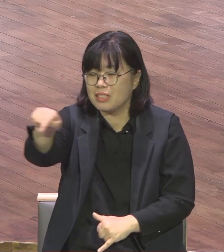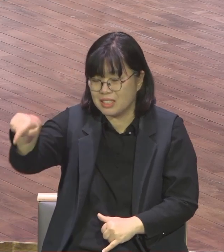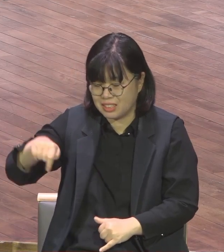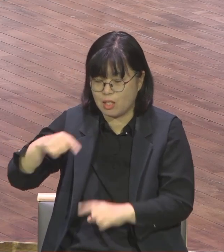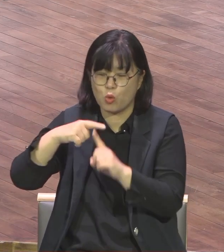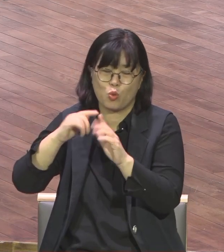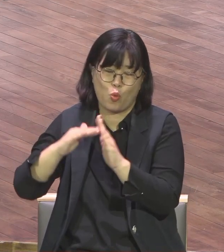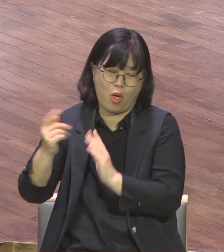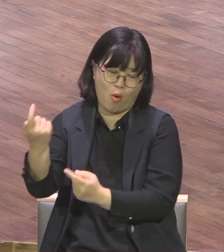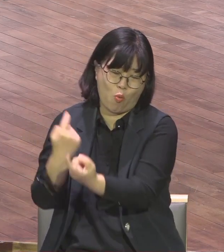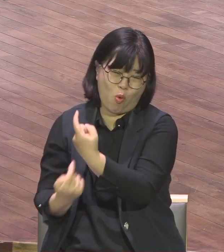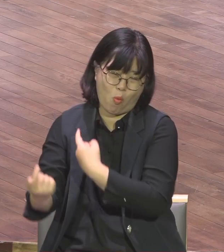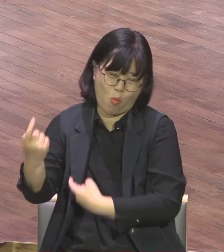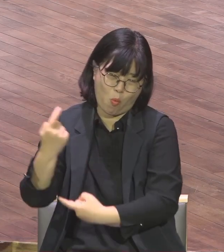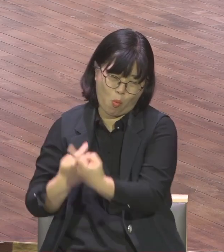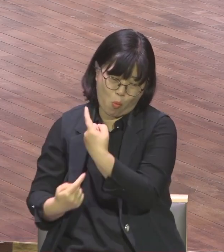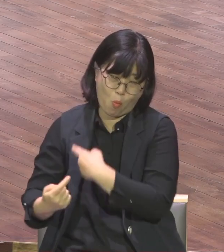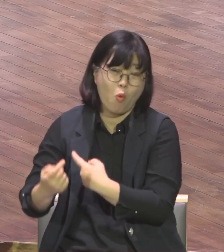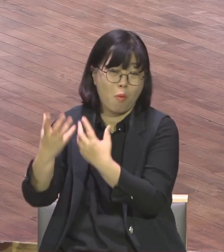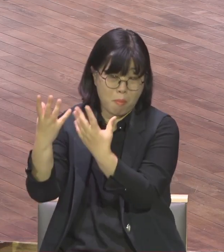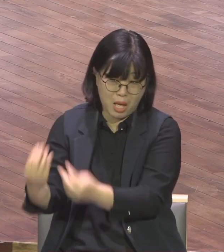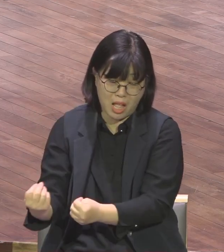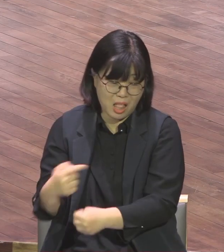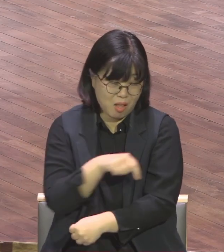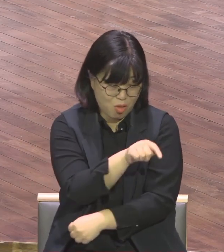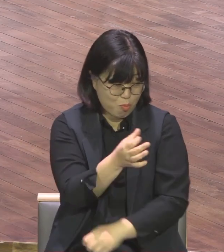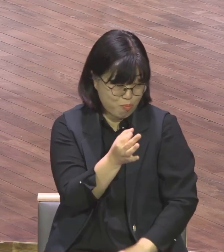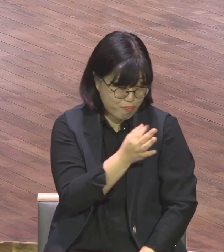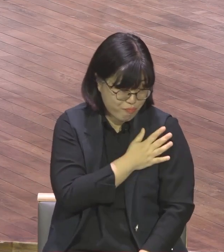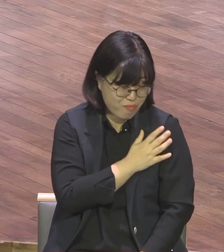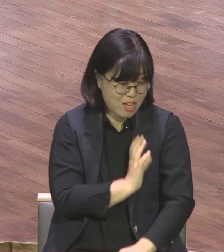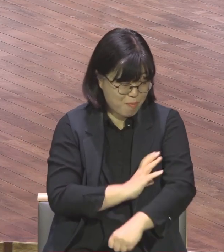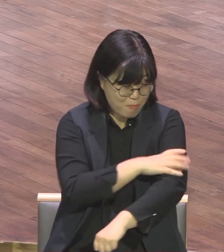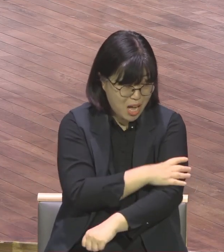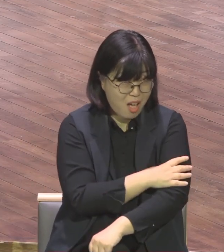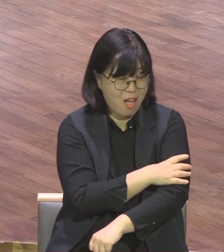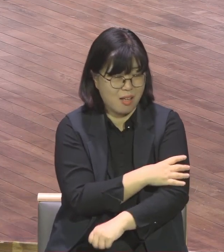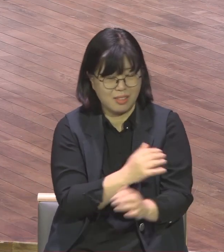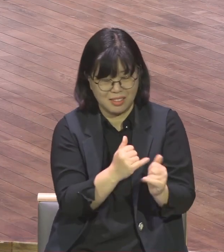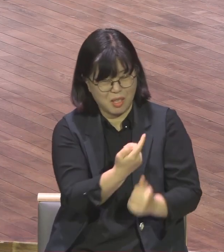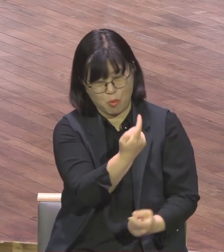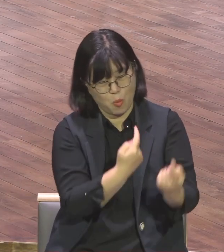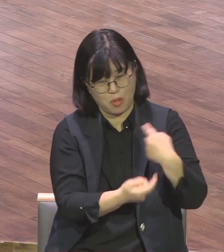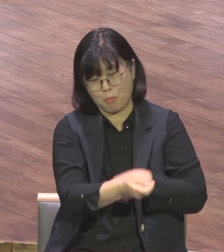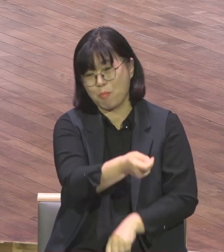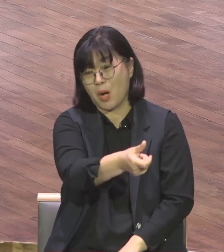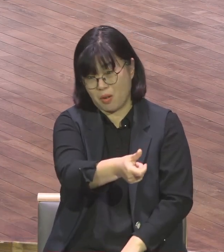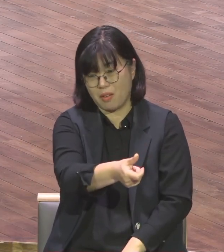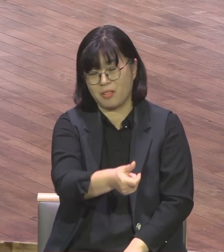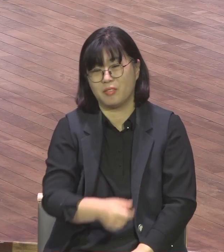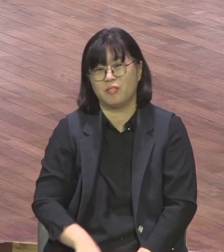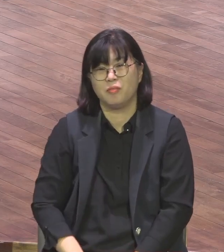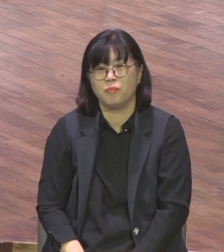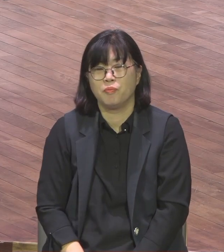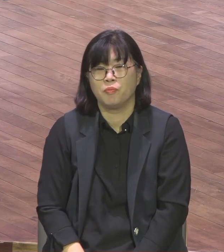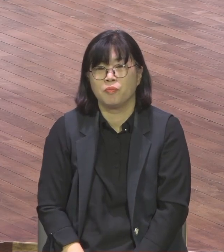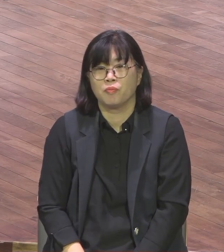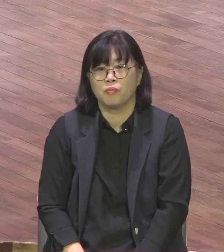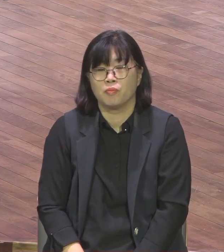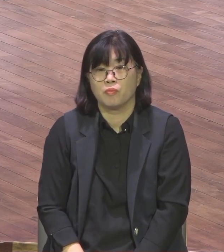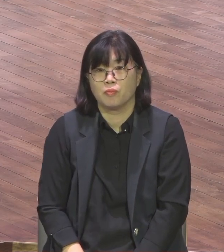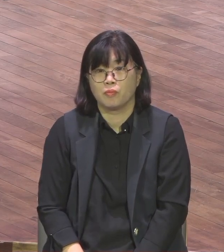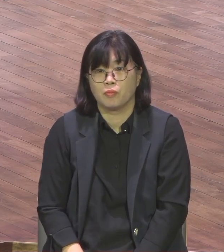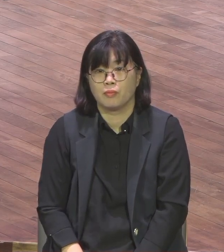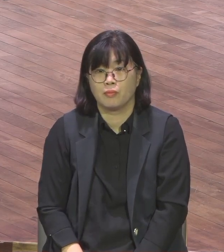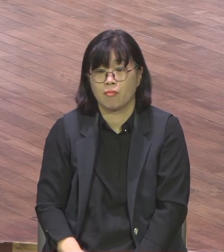다 거의 돌아왔어요. 이들이 예수 믿기 전에는 유대교 보호 아래서